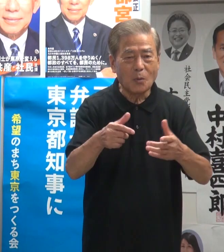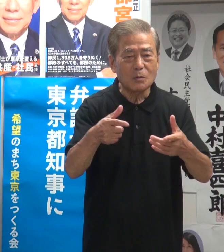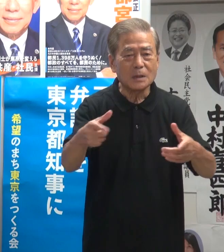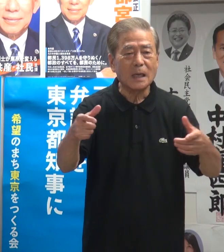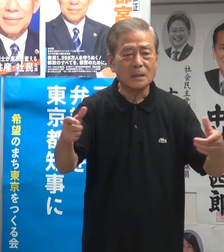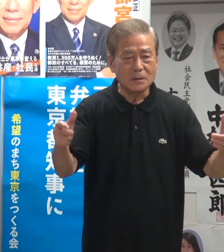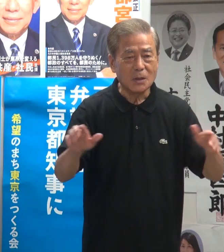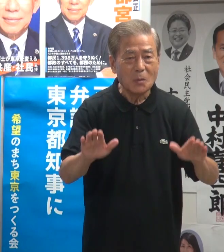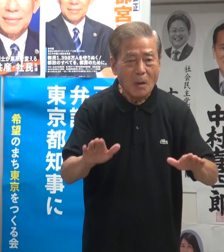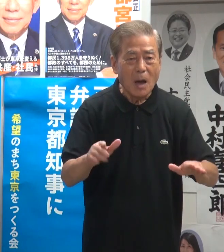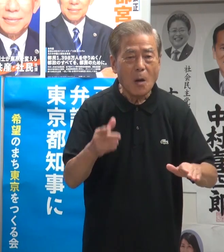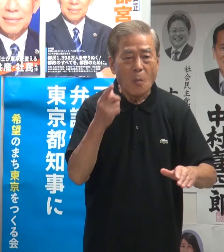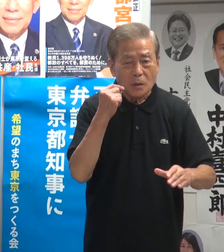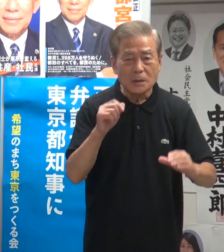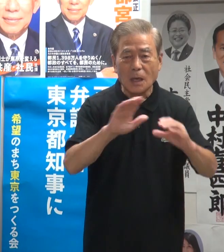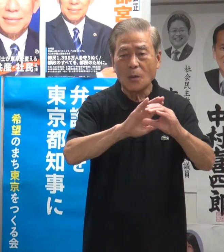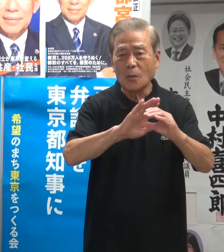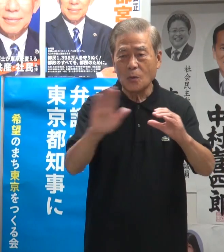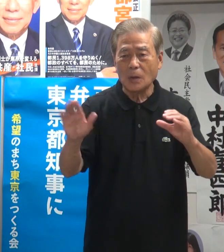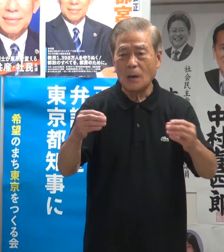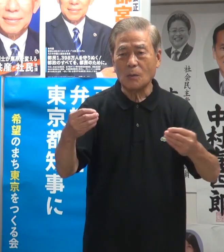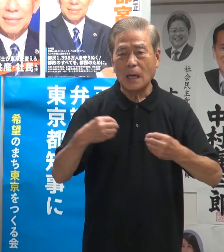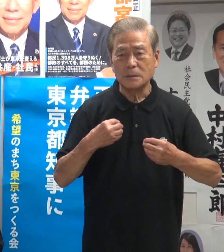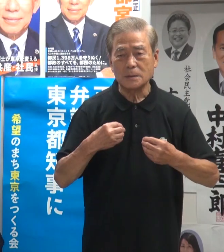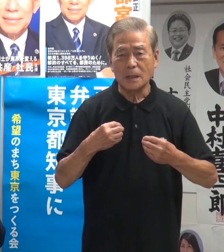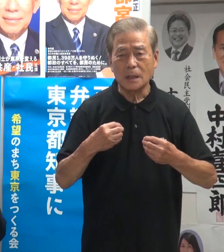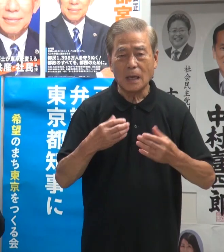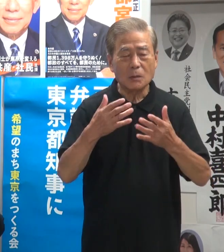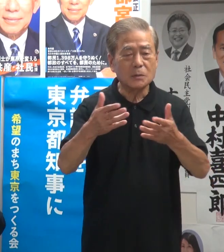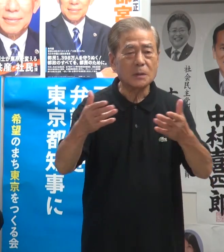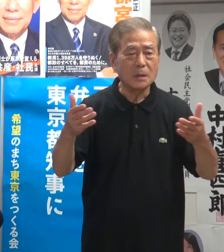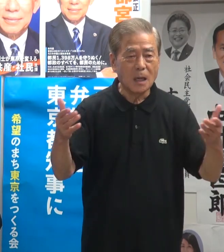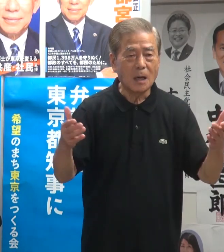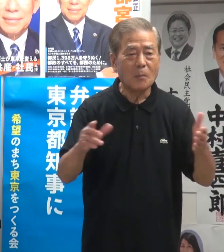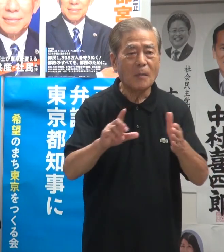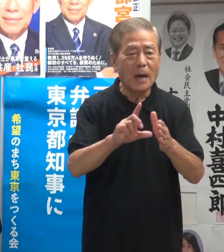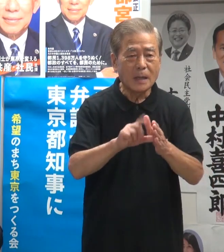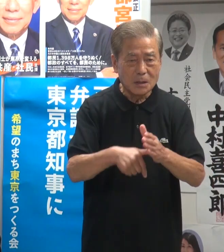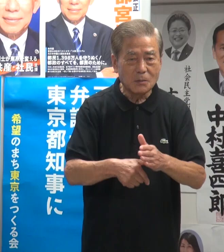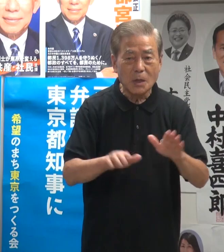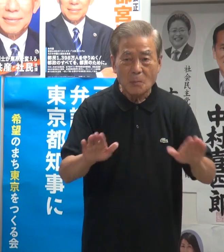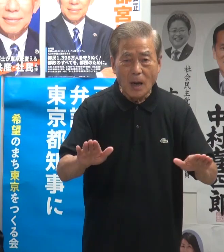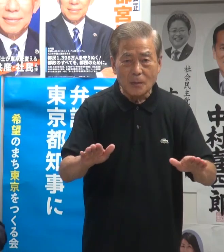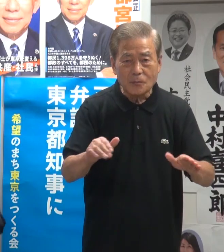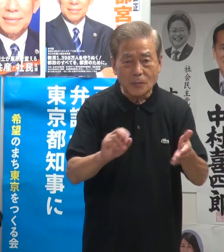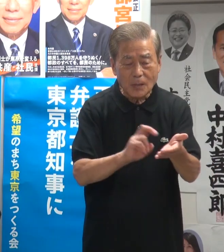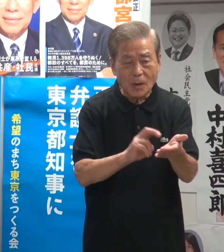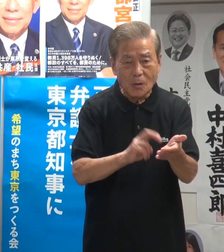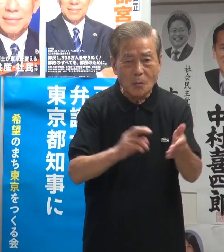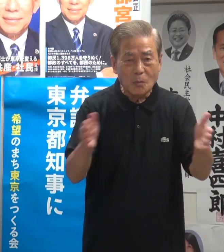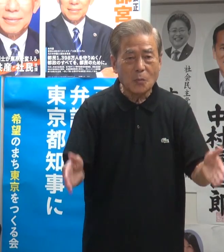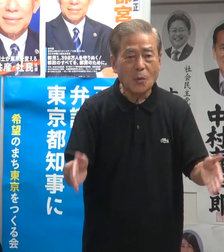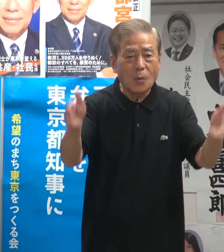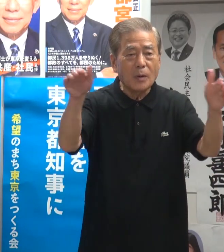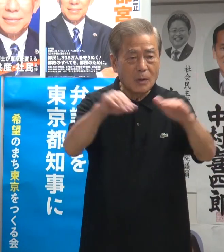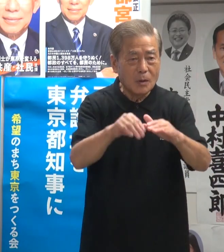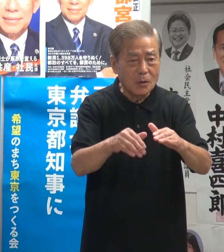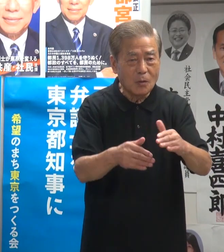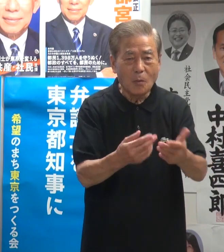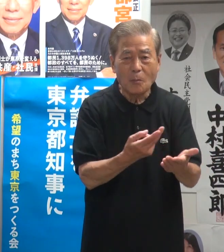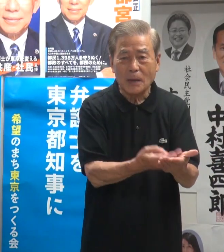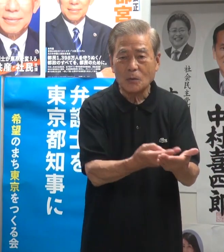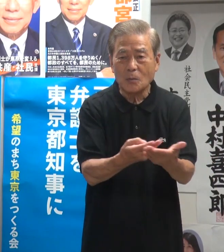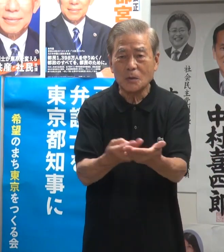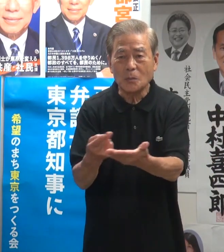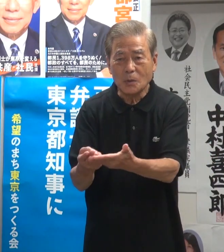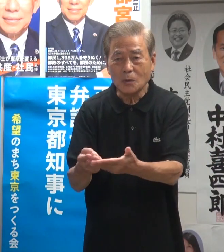する中で、非常に、まあ、いずれ病床は今空いてると言ってもだんだんそこが埋まってくれば医療崩